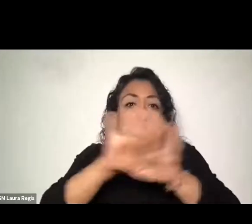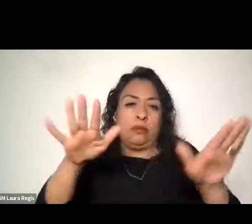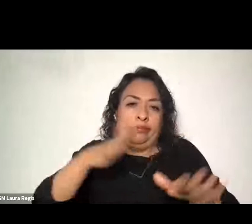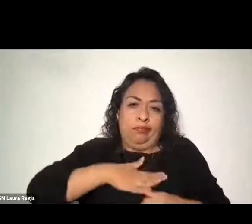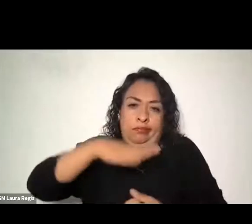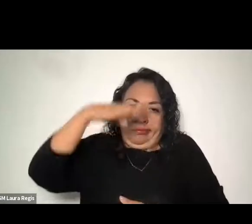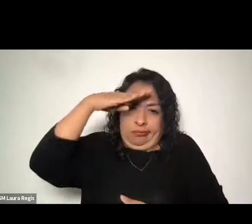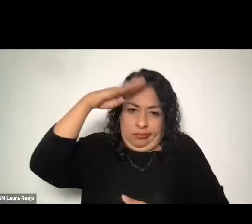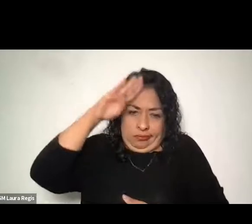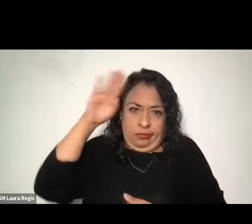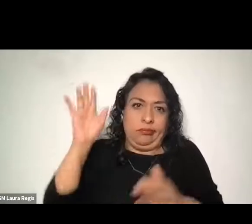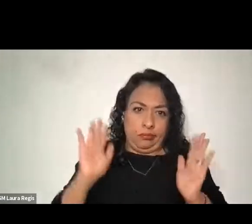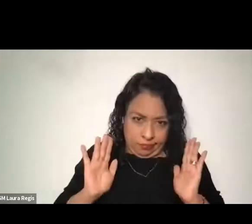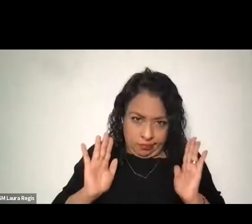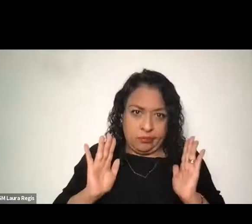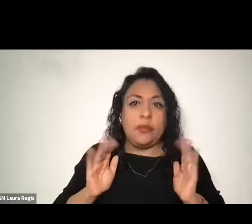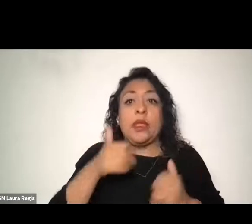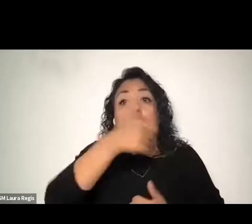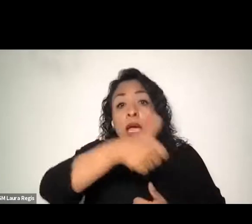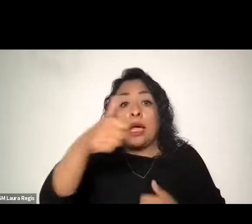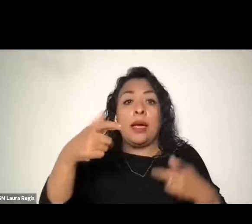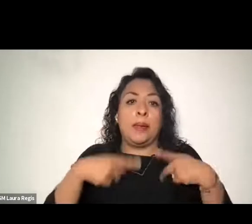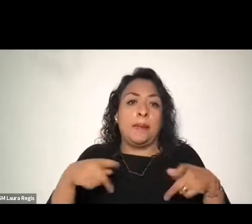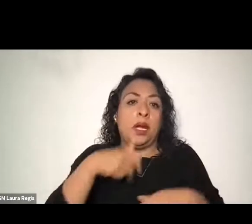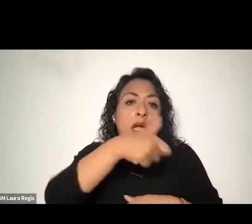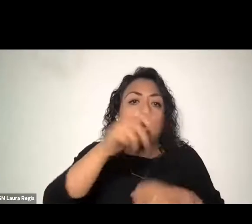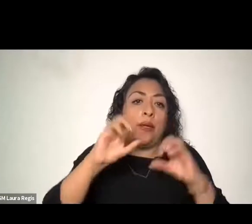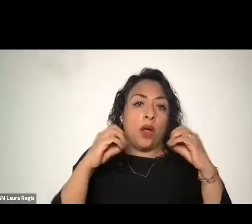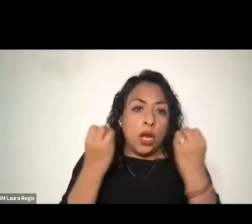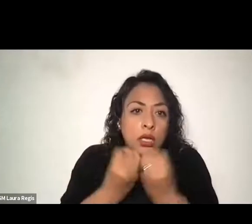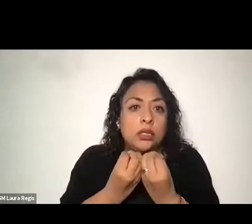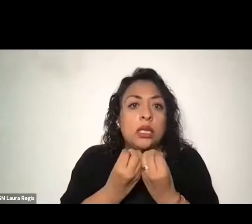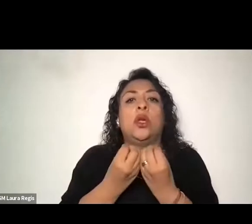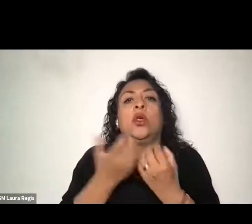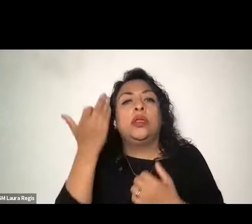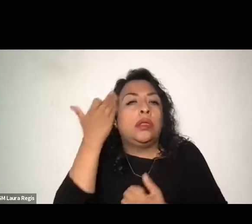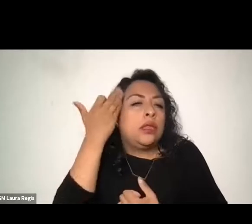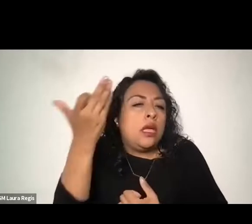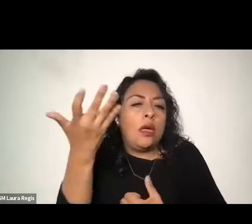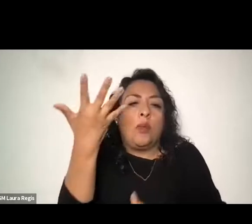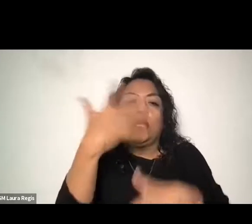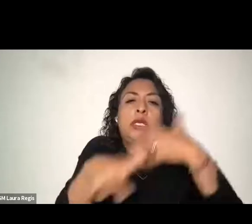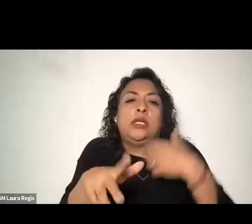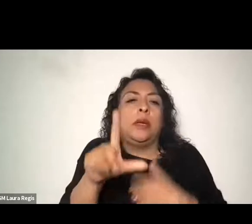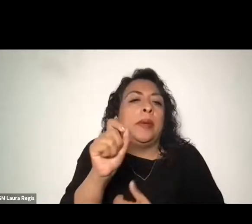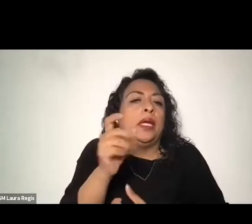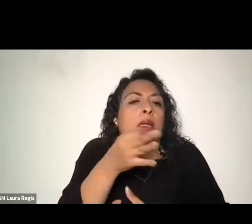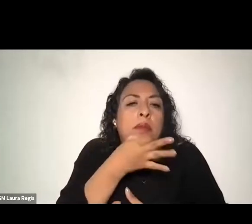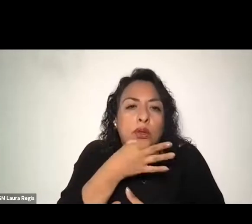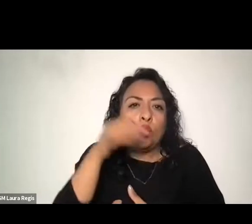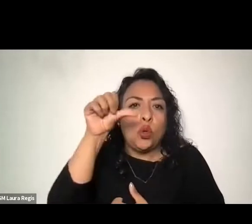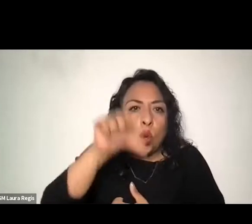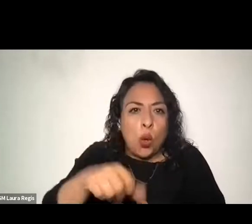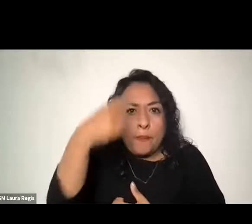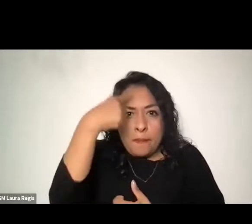tomaran cada persona, cada organización, cada red, un rato, unos 15, 20 minutos hoy para poder